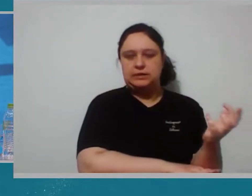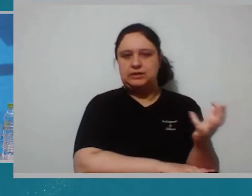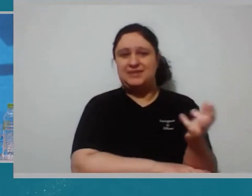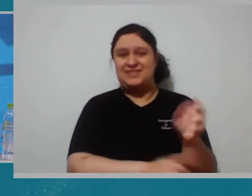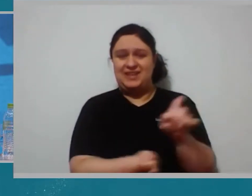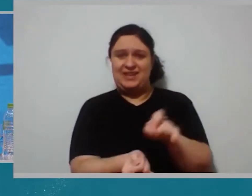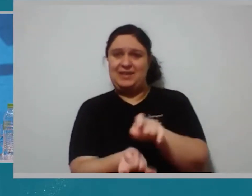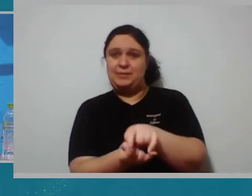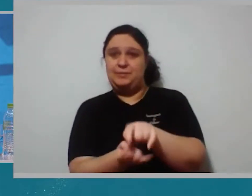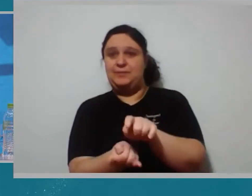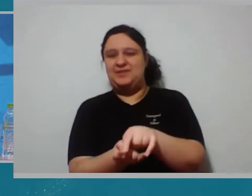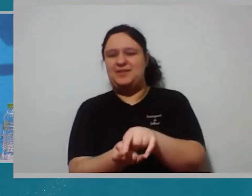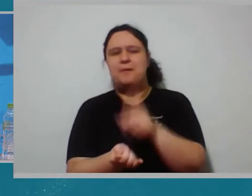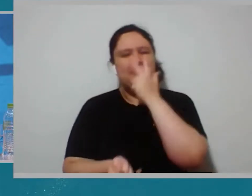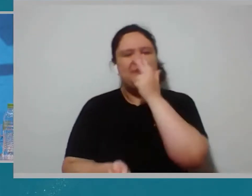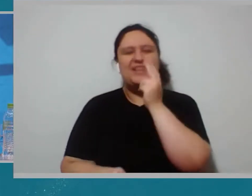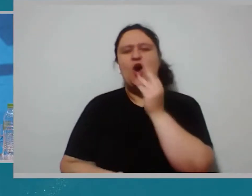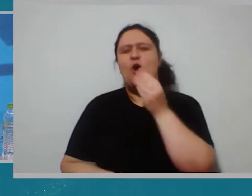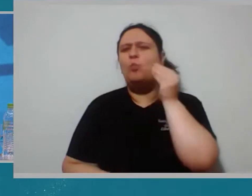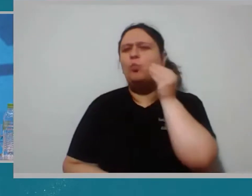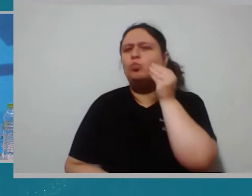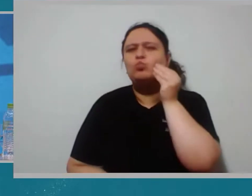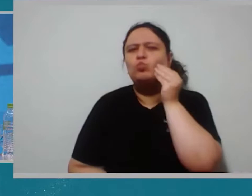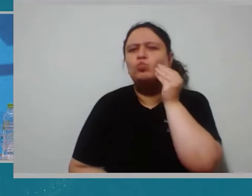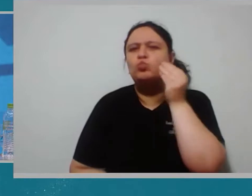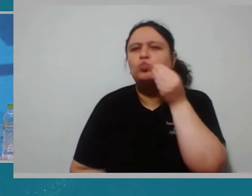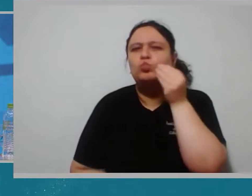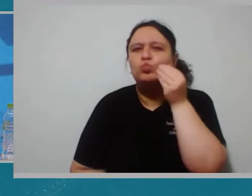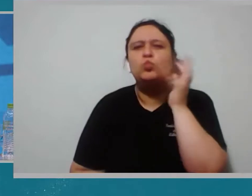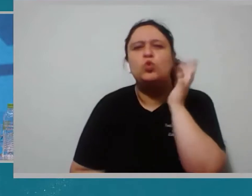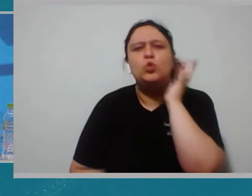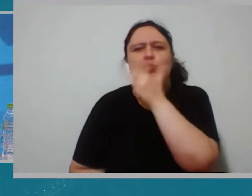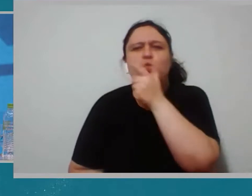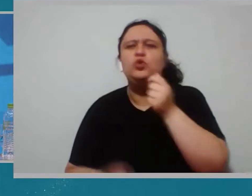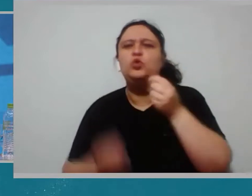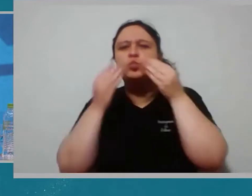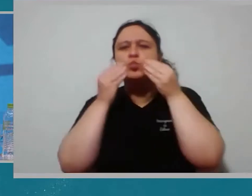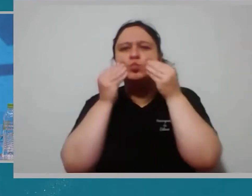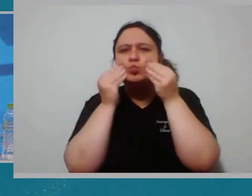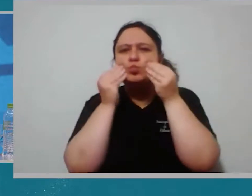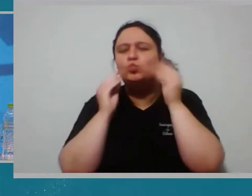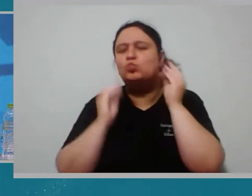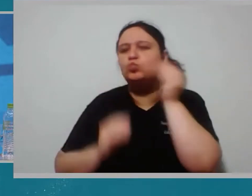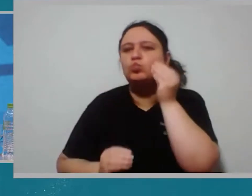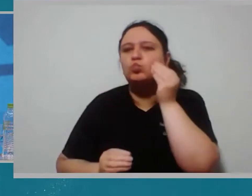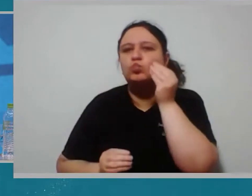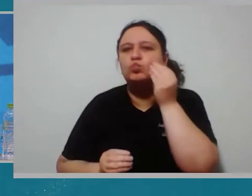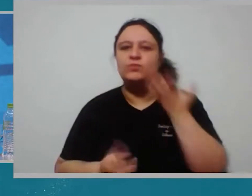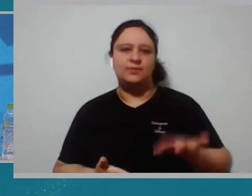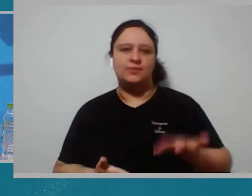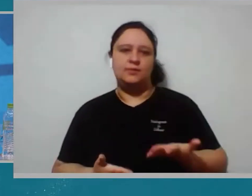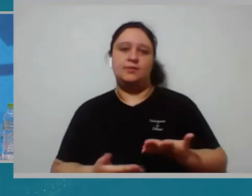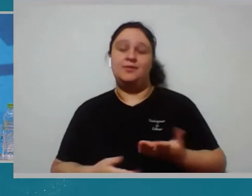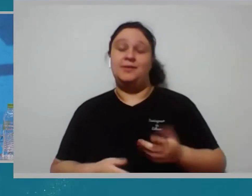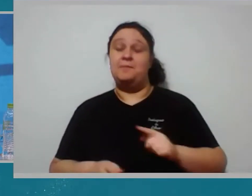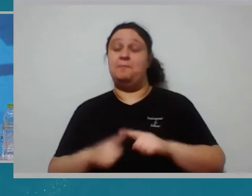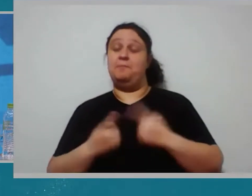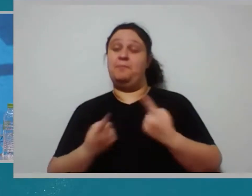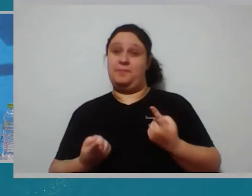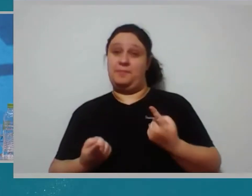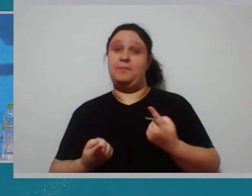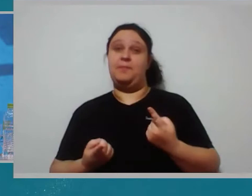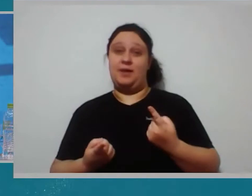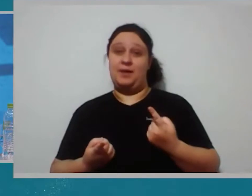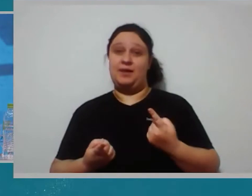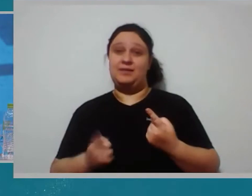bilu, fofinho. Não, tão bonitinho, redondinho, né? Tal. Mas dizem que lá na África o bicho